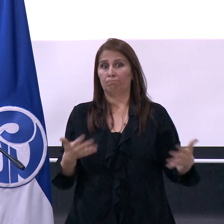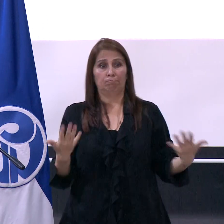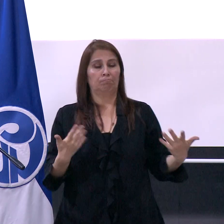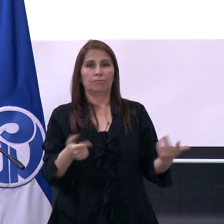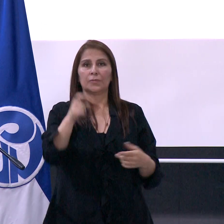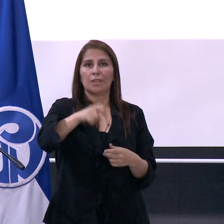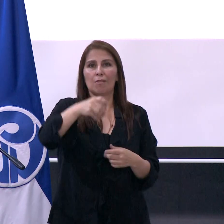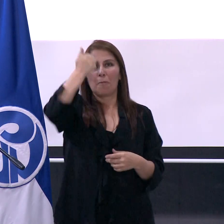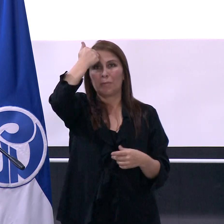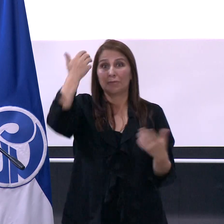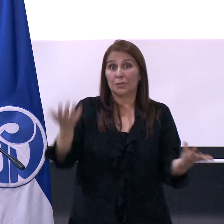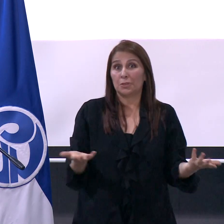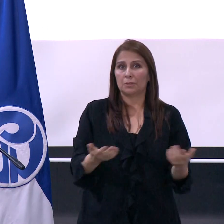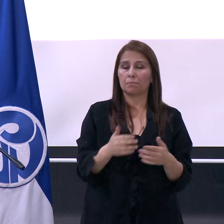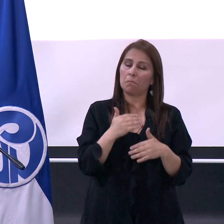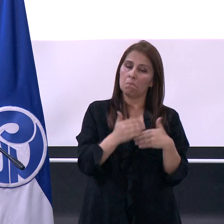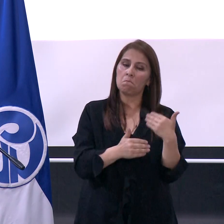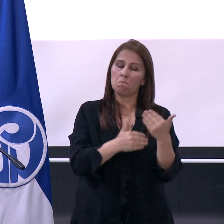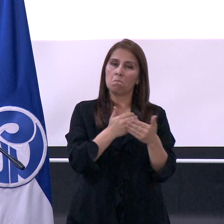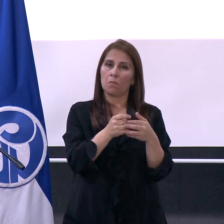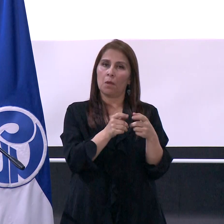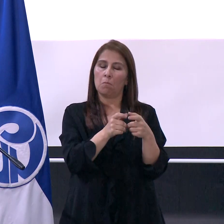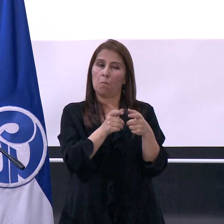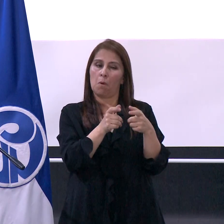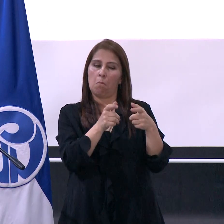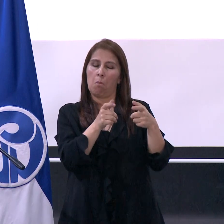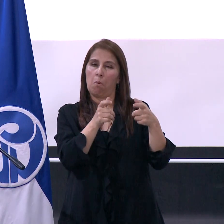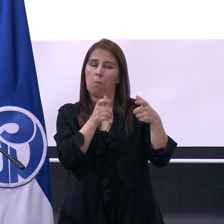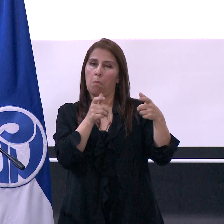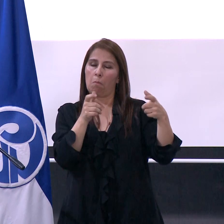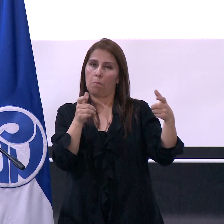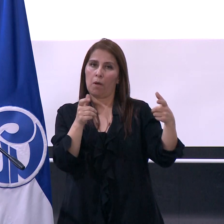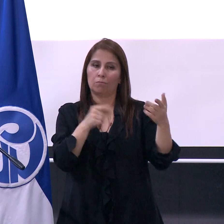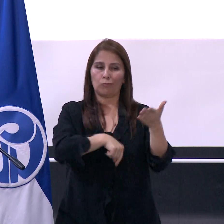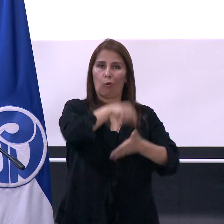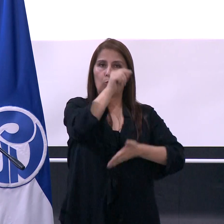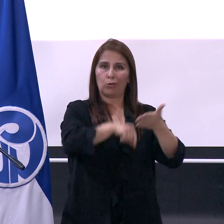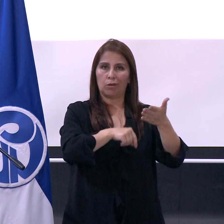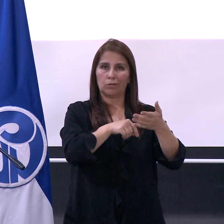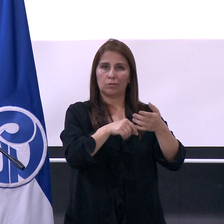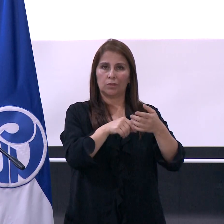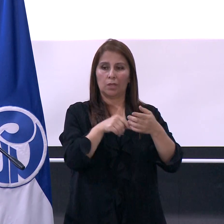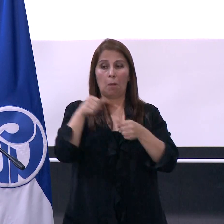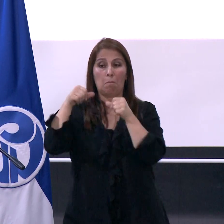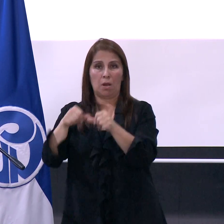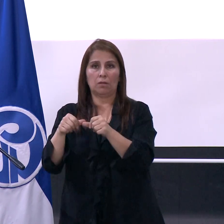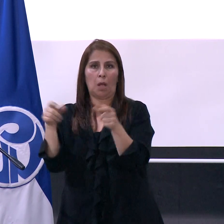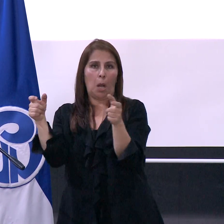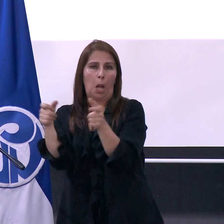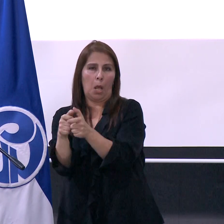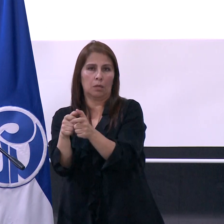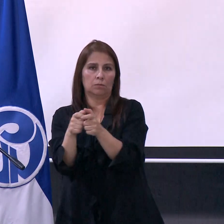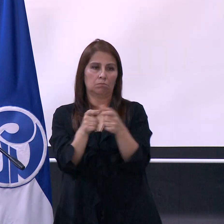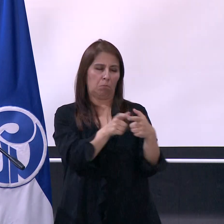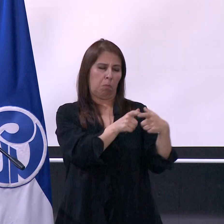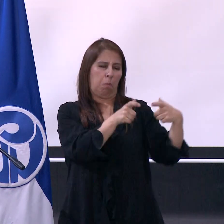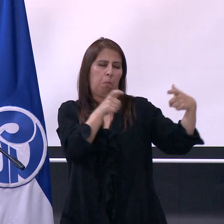manera desde entonces ha sido ha ido creciendo esa proporción de profesores por contrato frente a los de planta